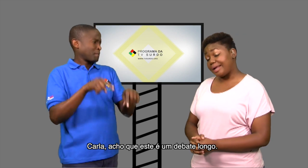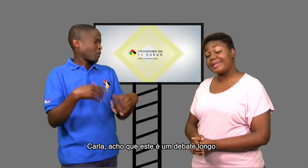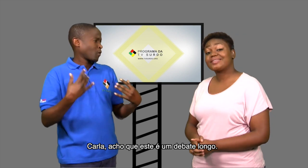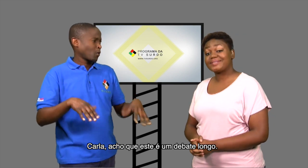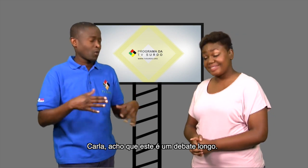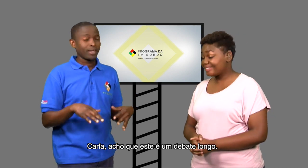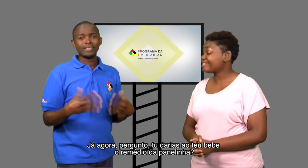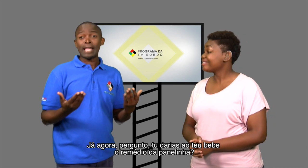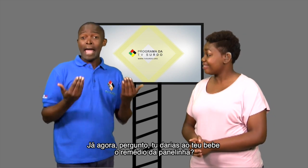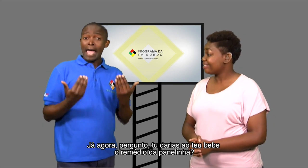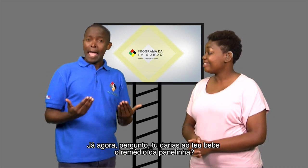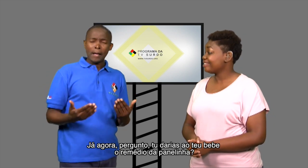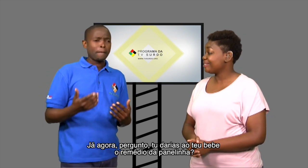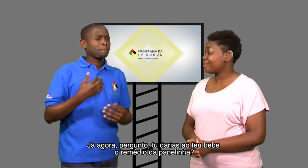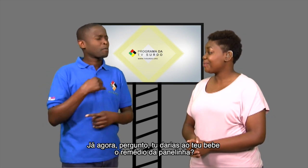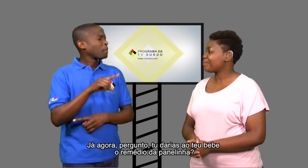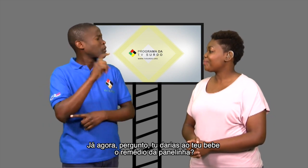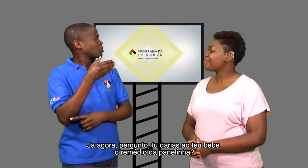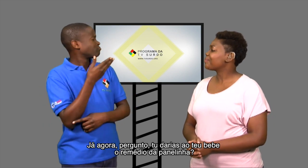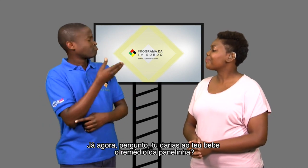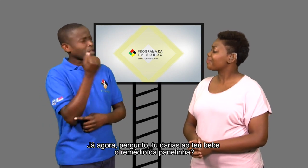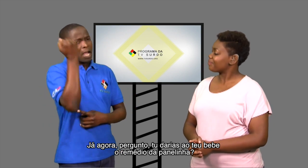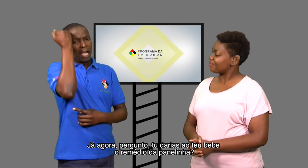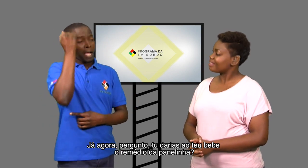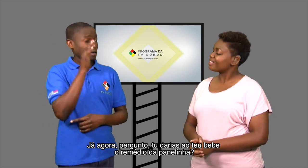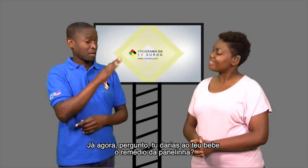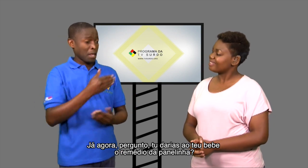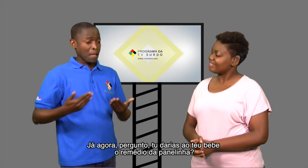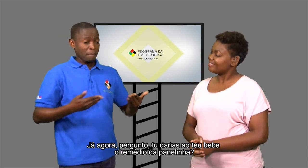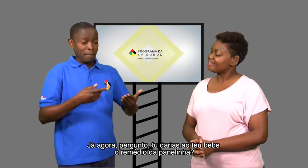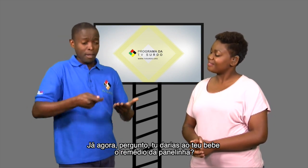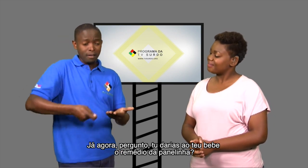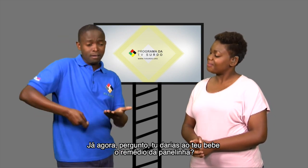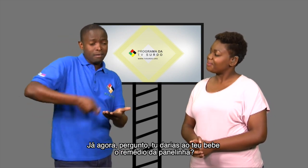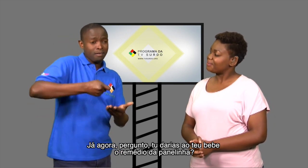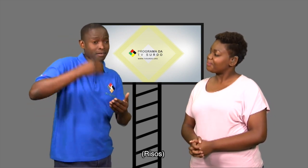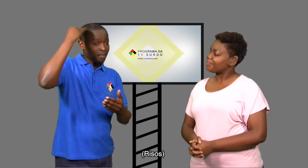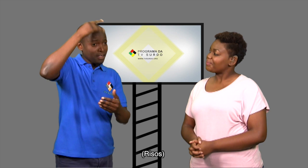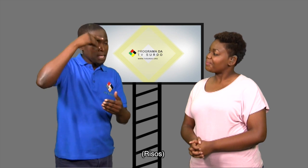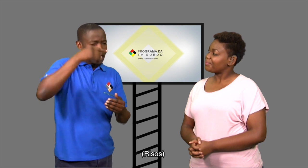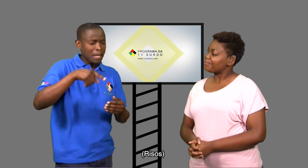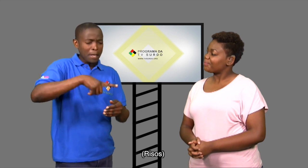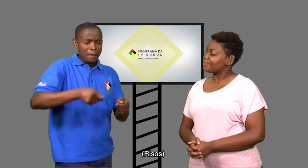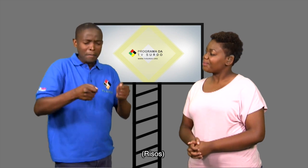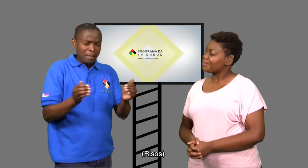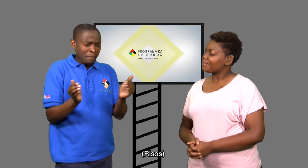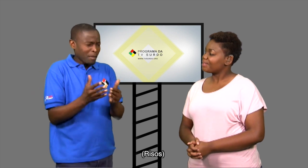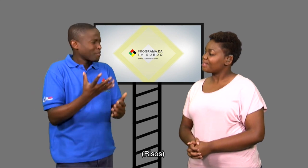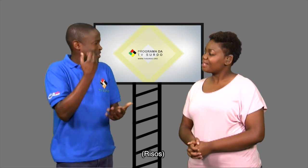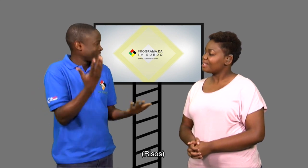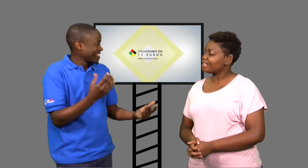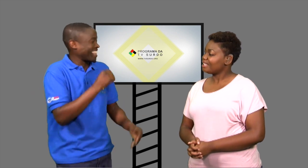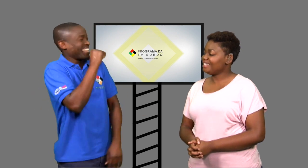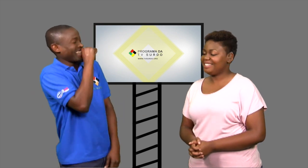longo. Já agora pergunto, tu darias ao teu bebê o remédio da panelinha?